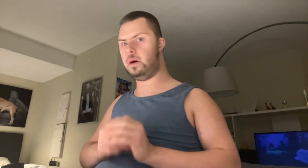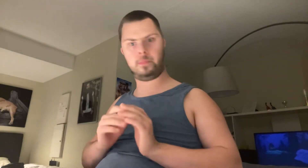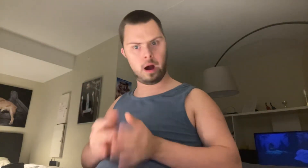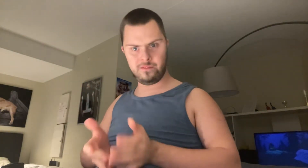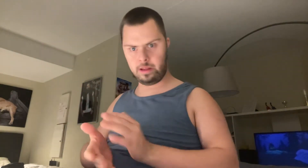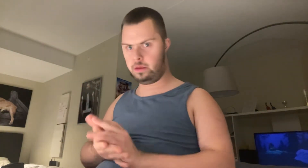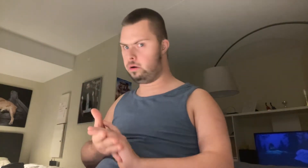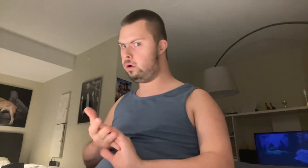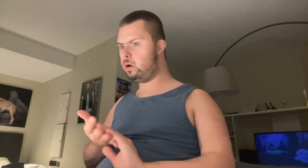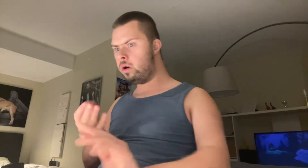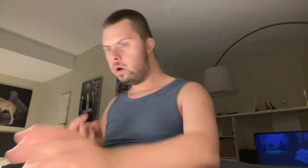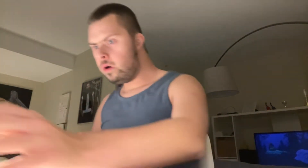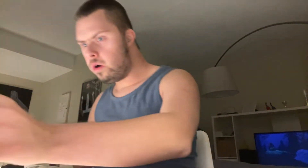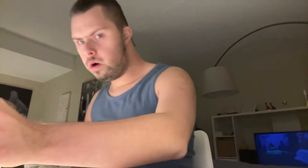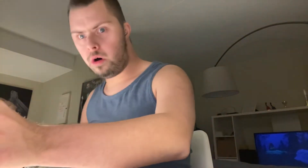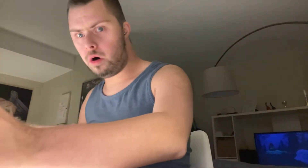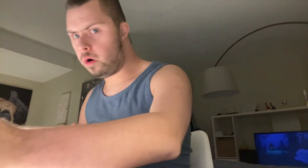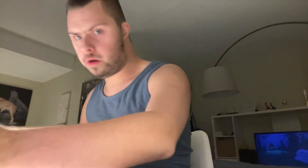bra video. Och